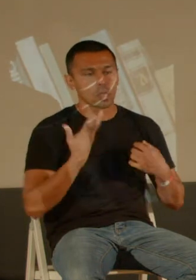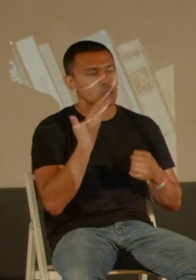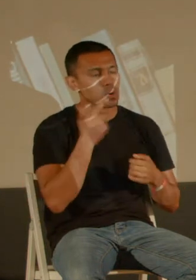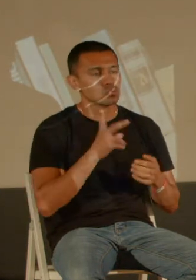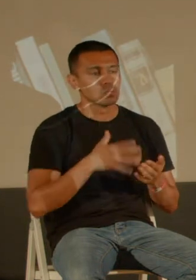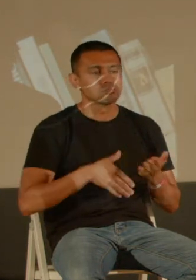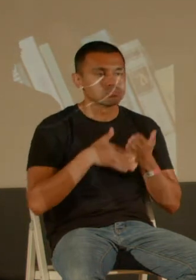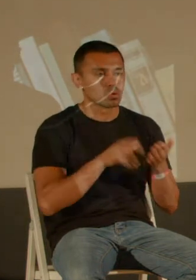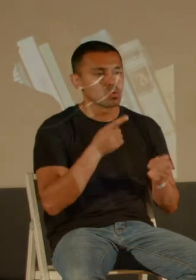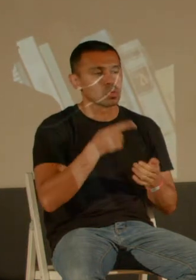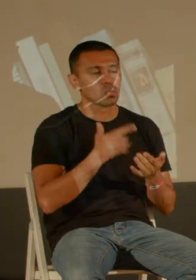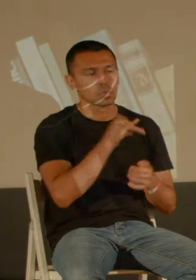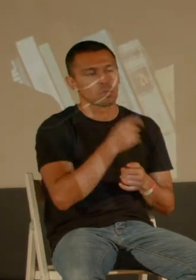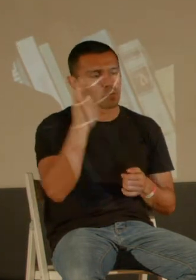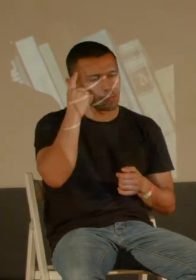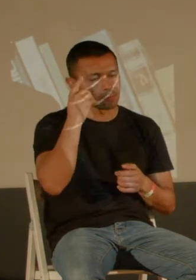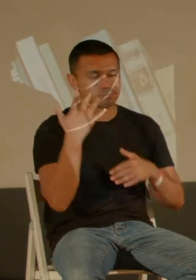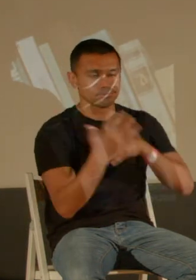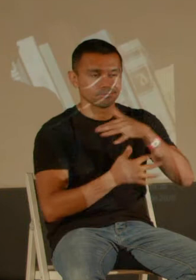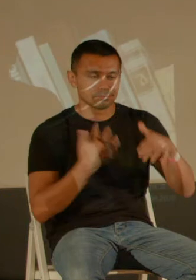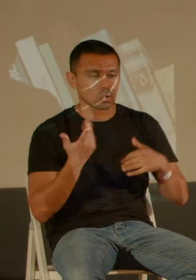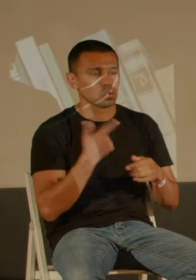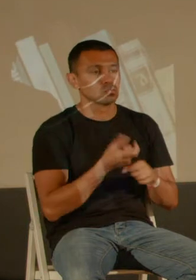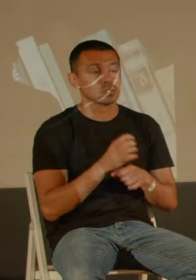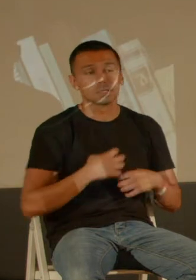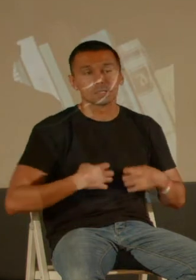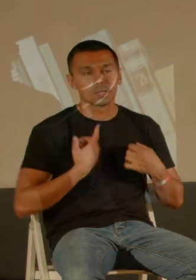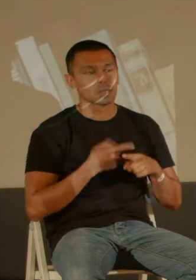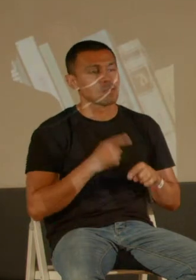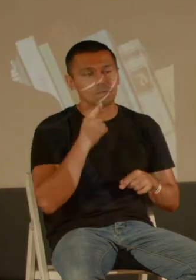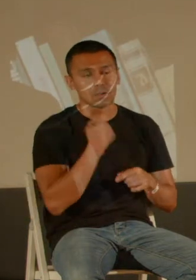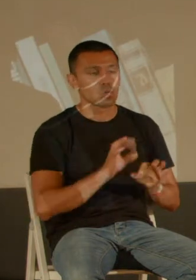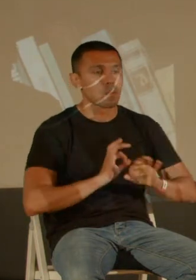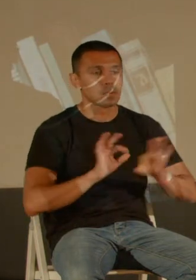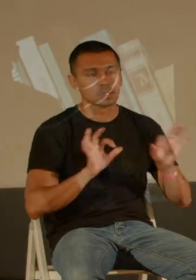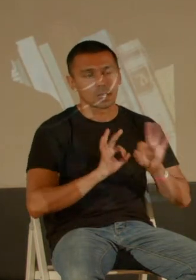на що опертися, коли в тебе в голові хаос, коли дуже страшно. Це важко описати